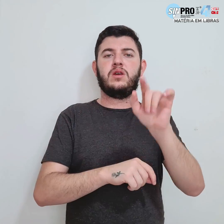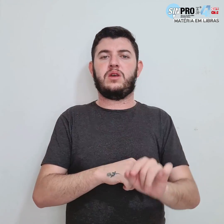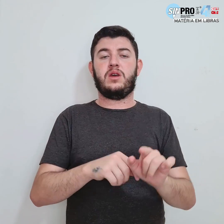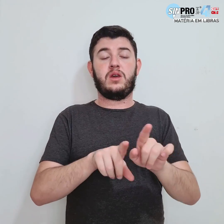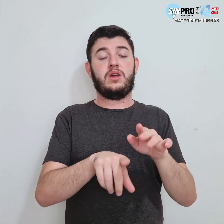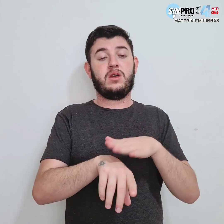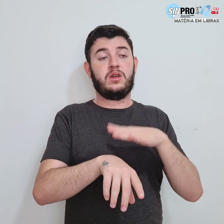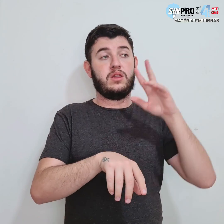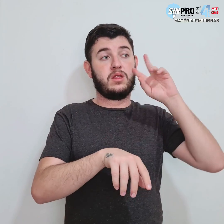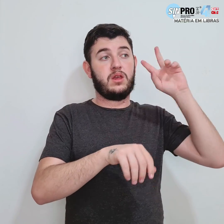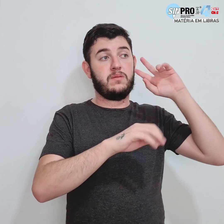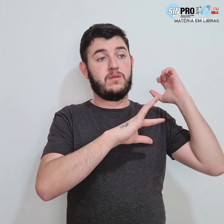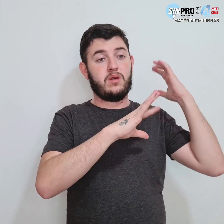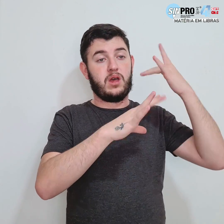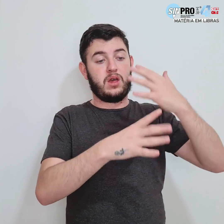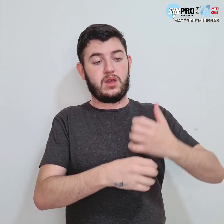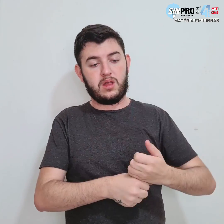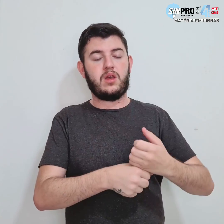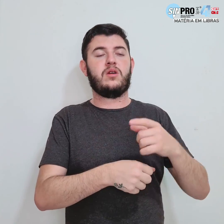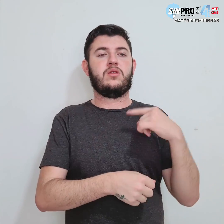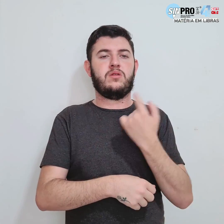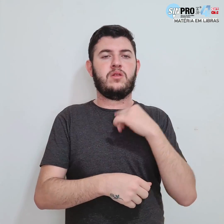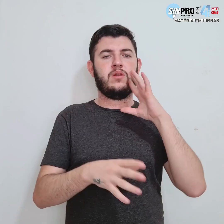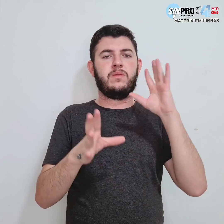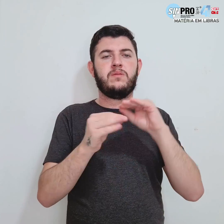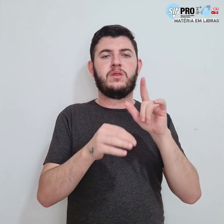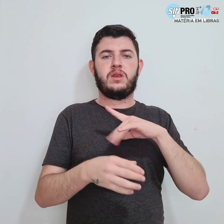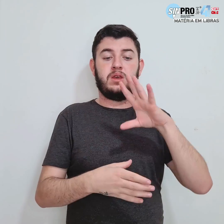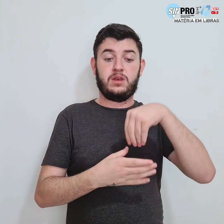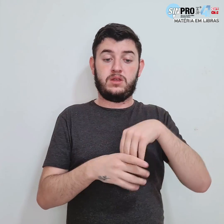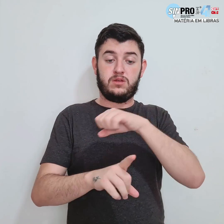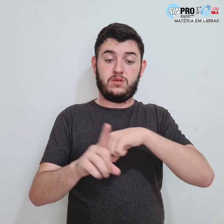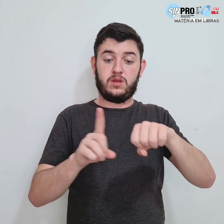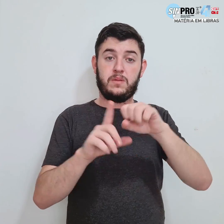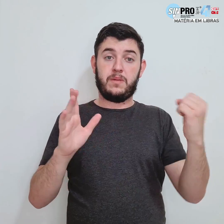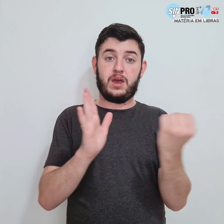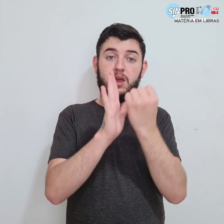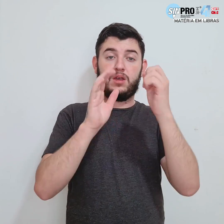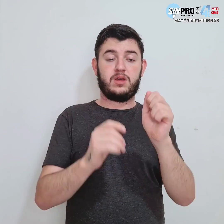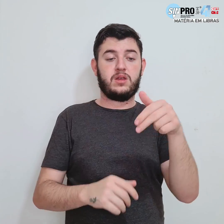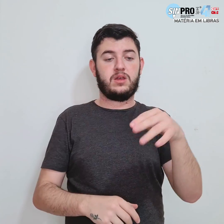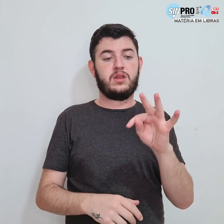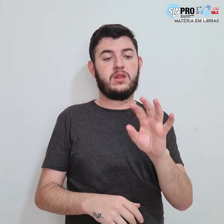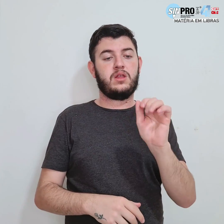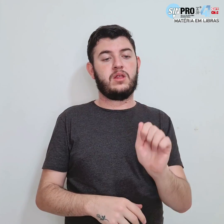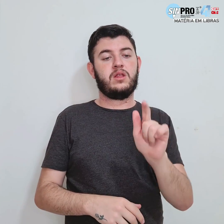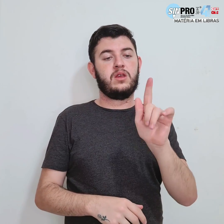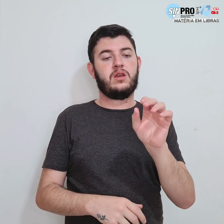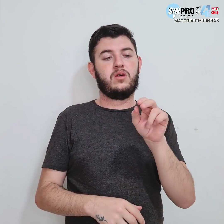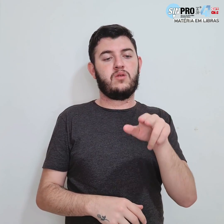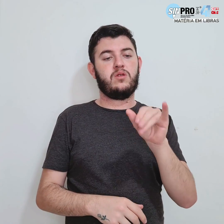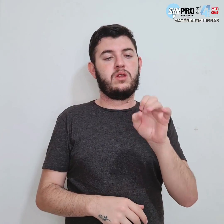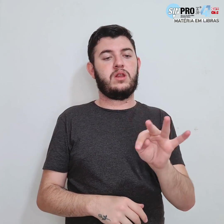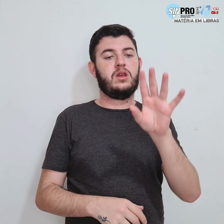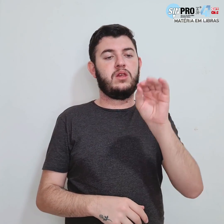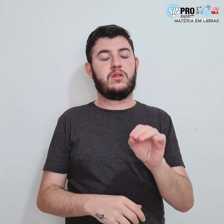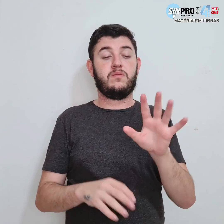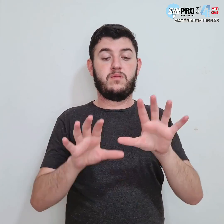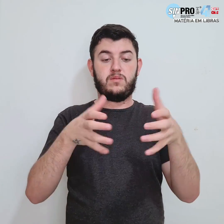que ao longo da história, principalmente a partir de quando vamos ter na sociedade marcada pelo antagonismo de classe, pela existência